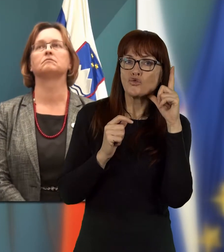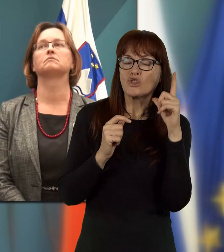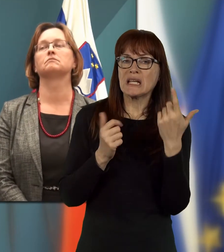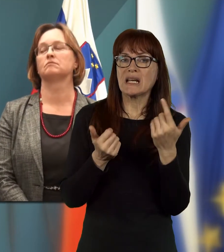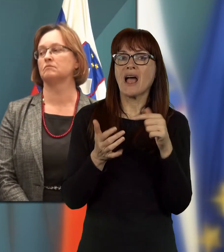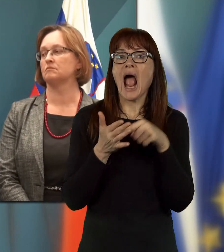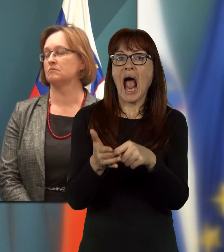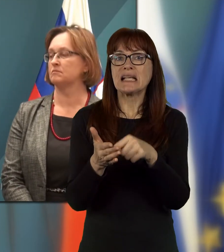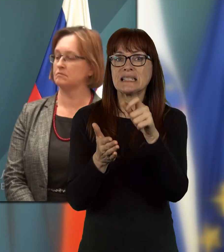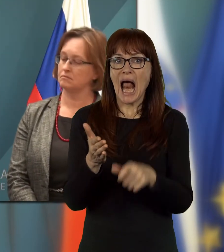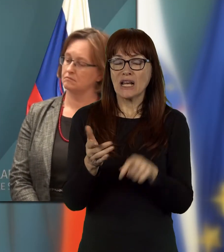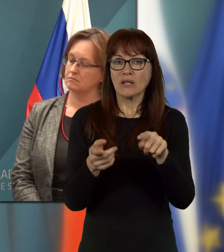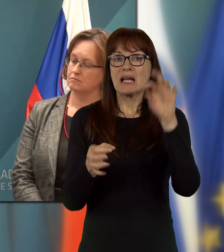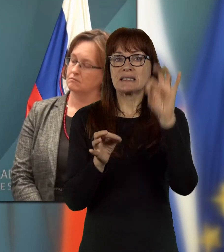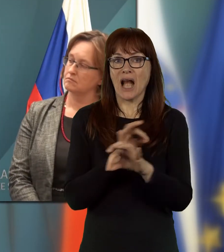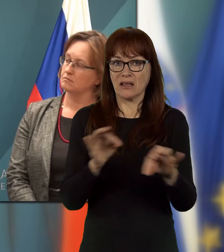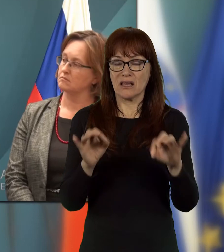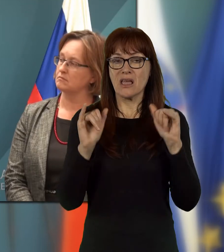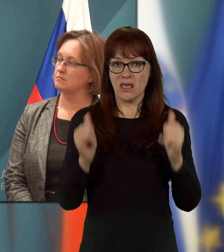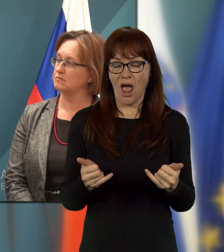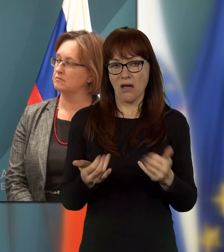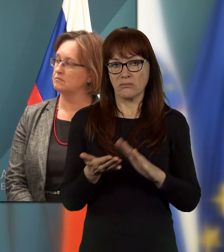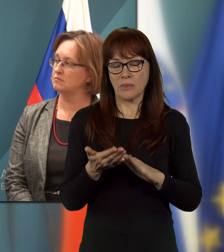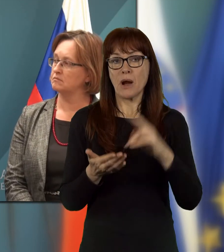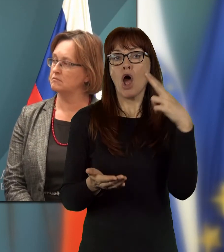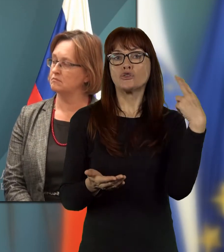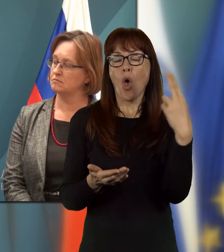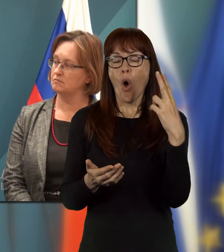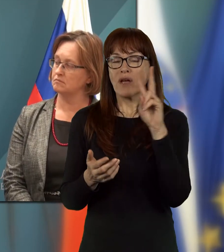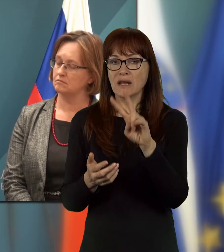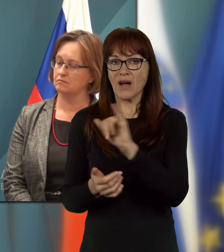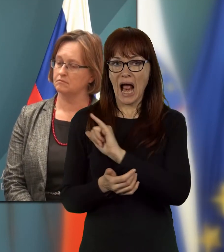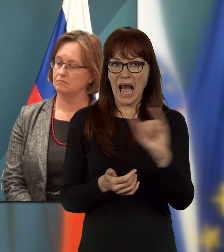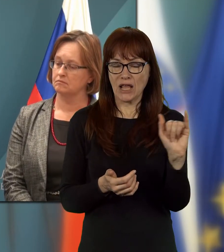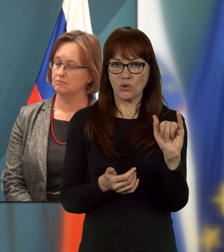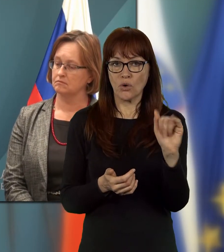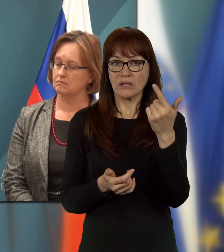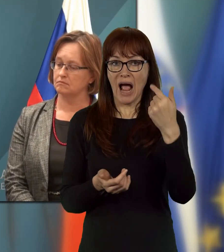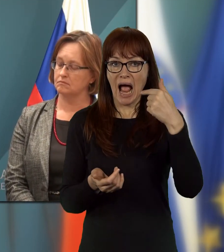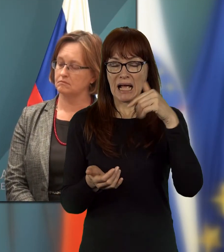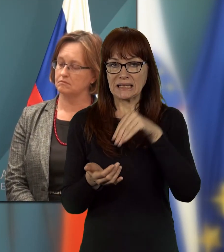ključnih kazalnikov te strategije, je, da Slovenija v letu